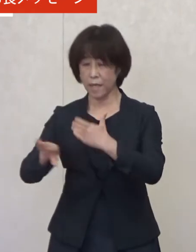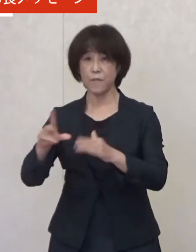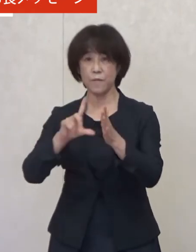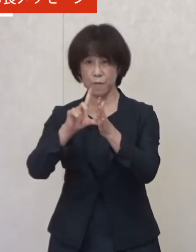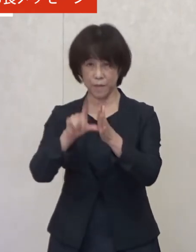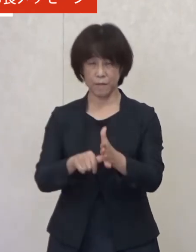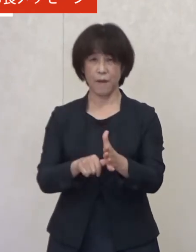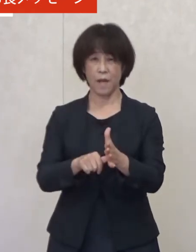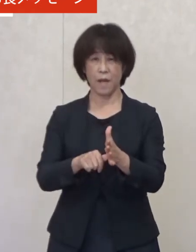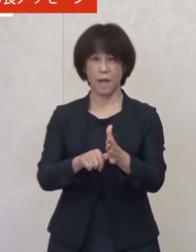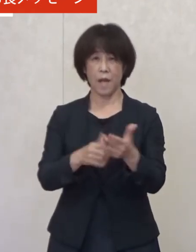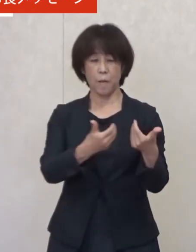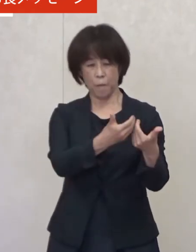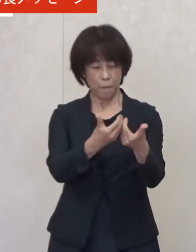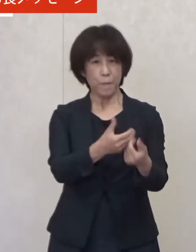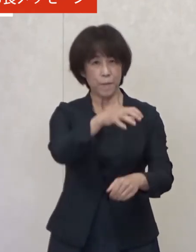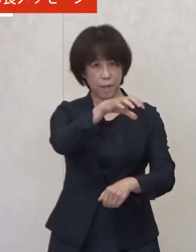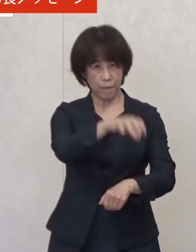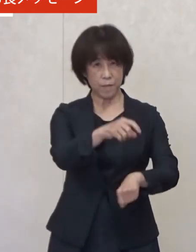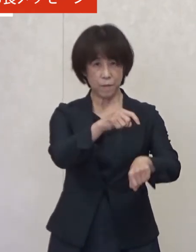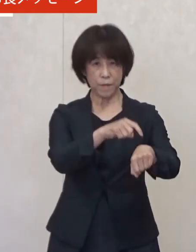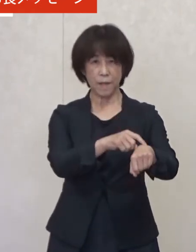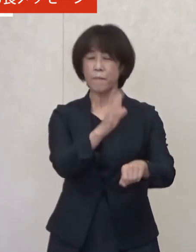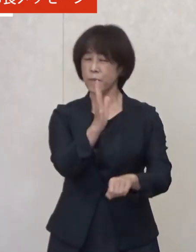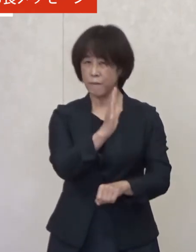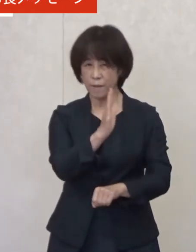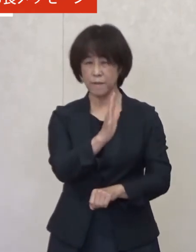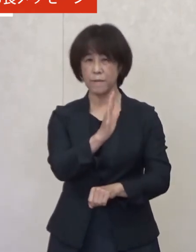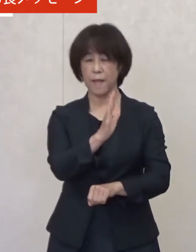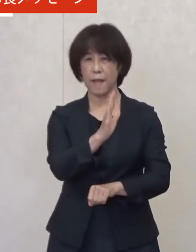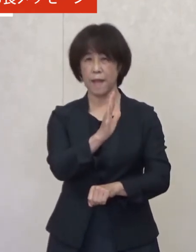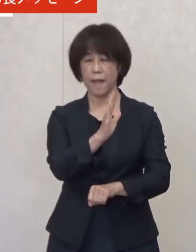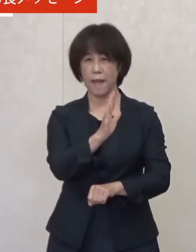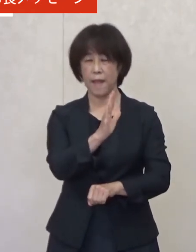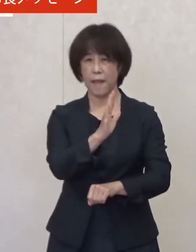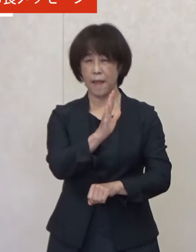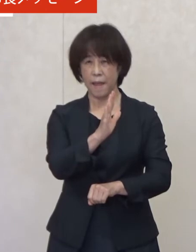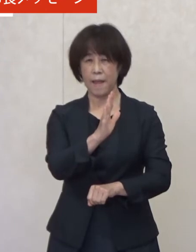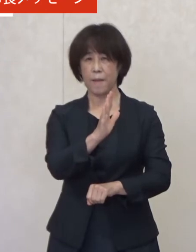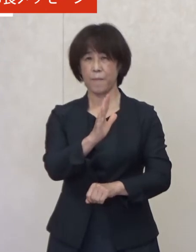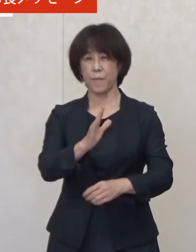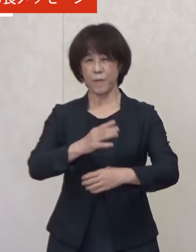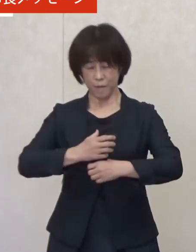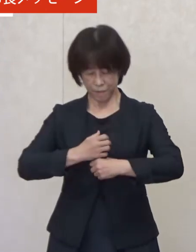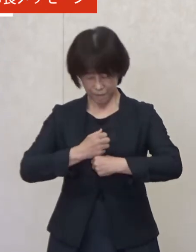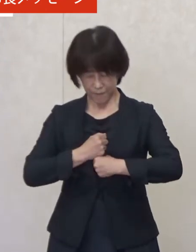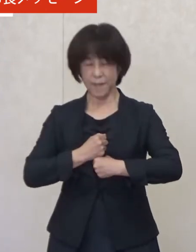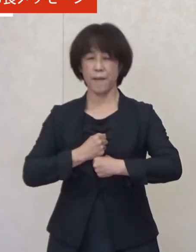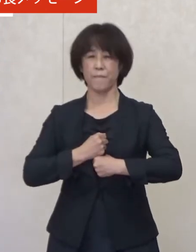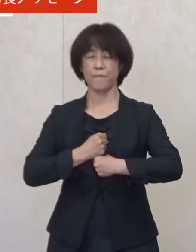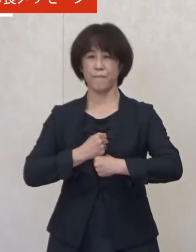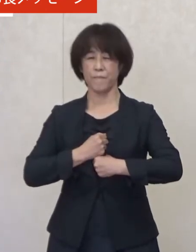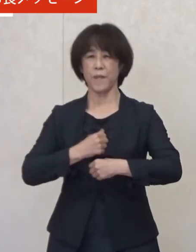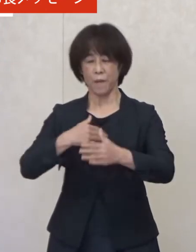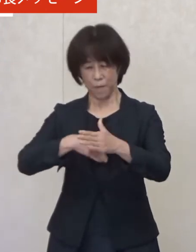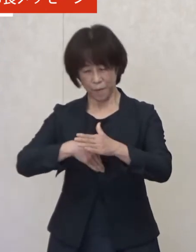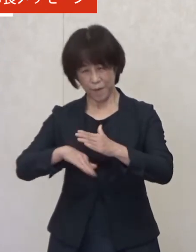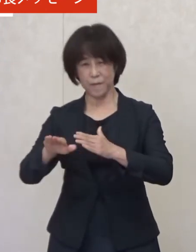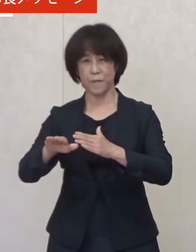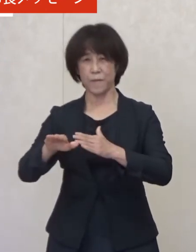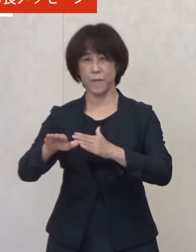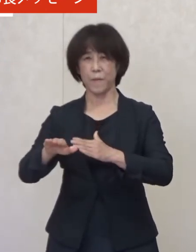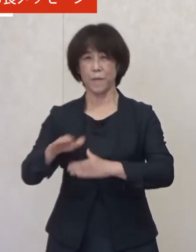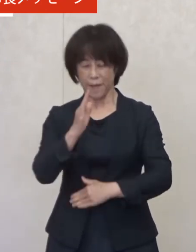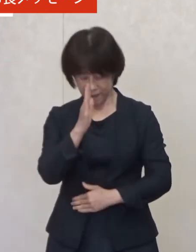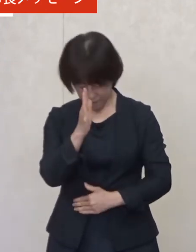るを得ない場合も、混雑等の感染リスクが高い場所や時間帯等を避けていただくようお